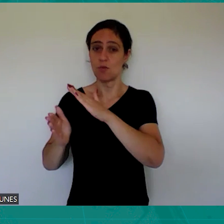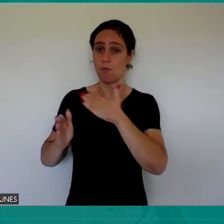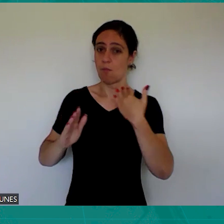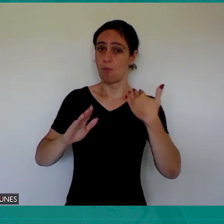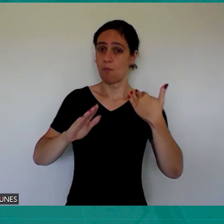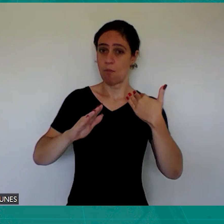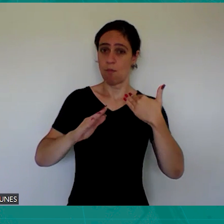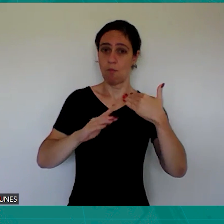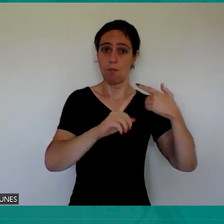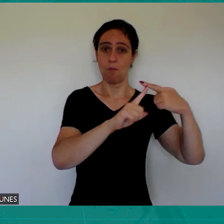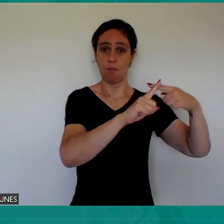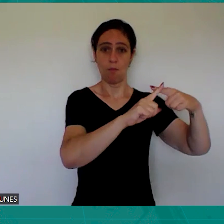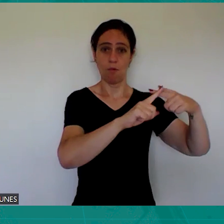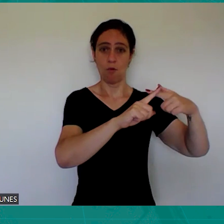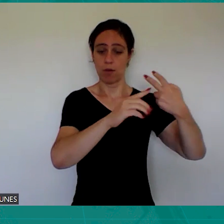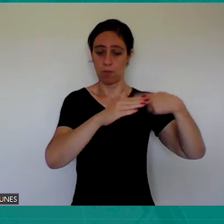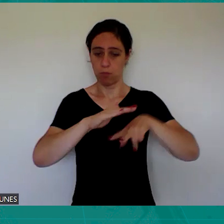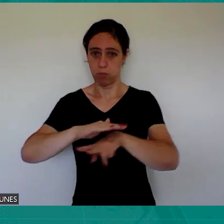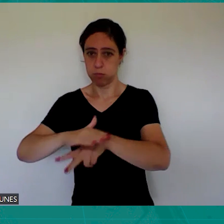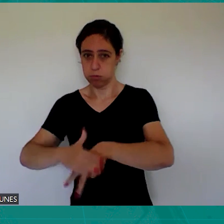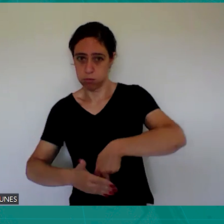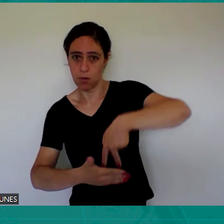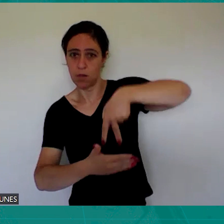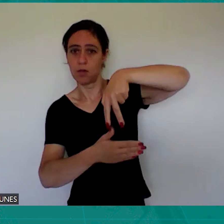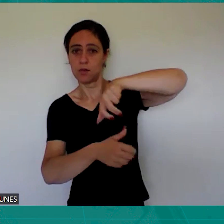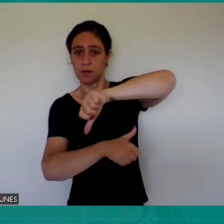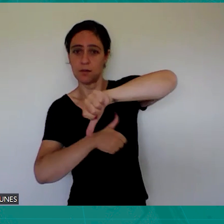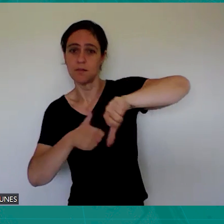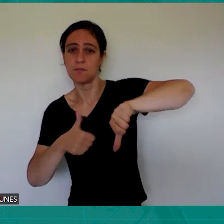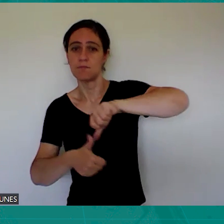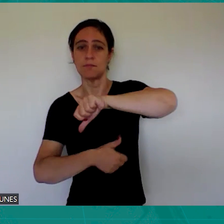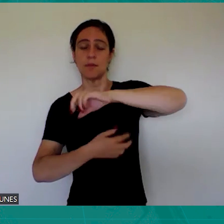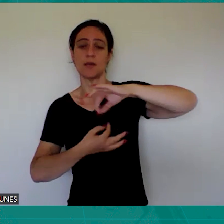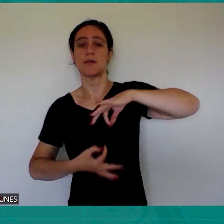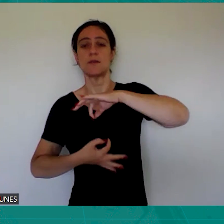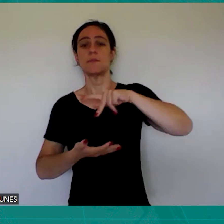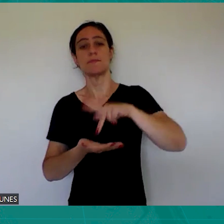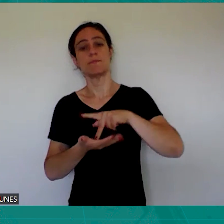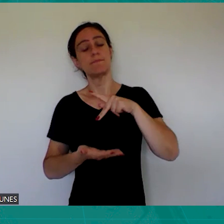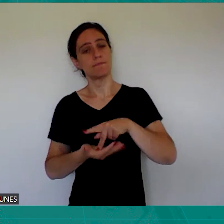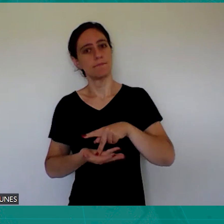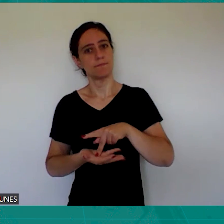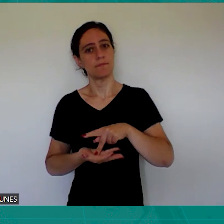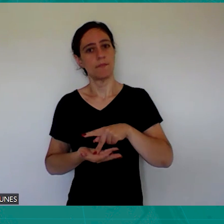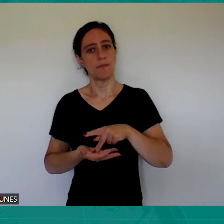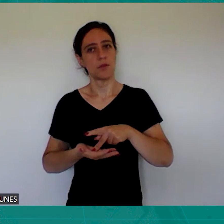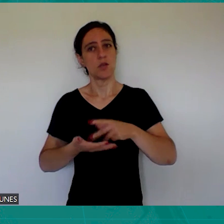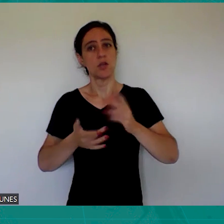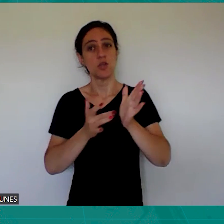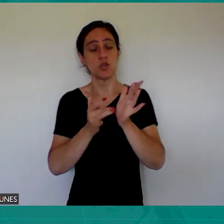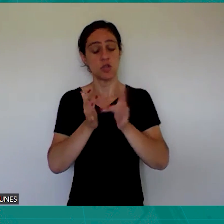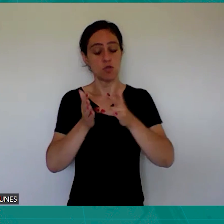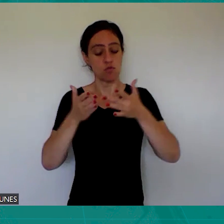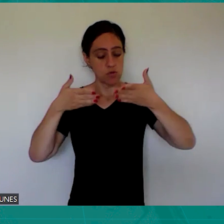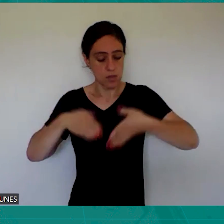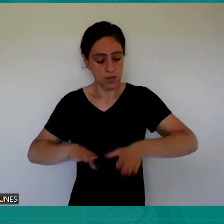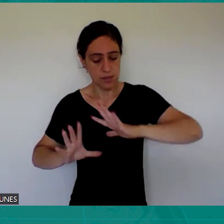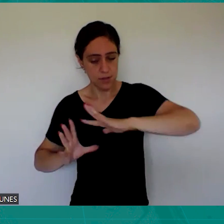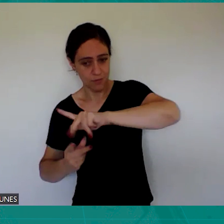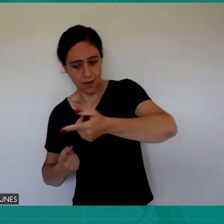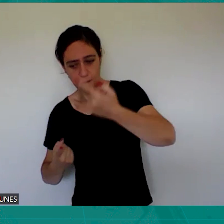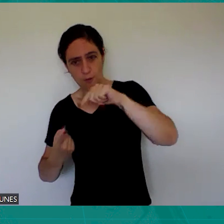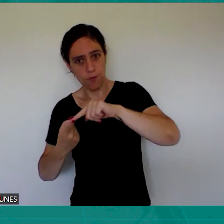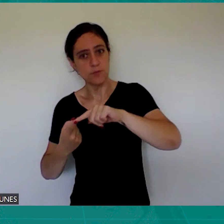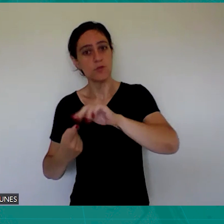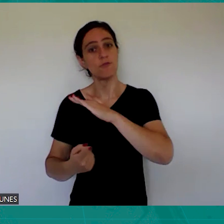da realidade. Então, irmãos, ele tinha que morrer, ele veio para isso, tá? Então ele sabia muito bem da sua missão,